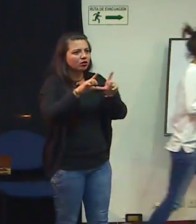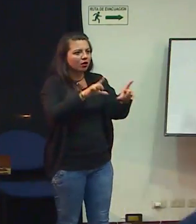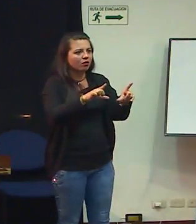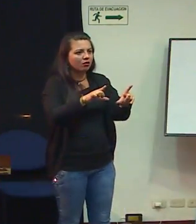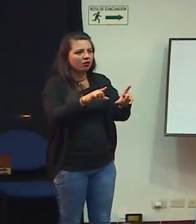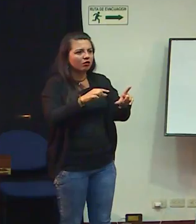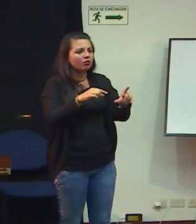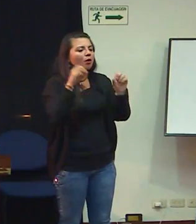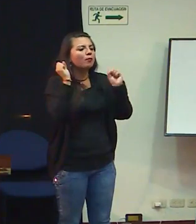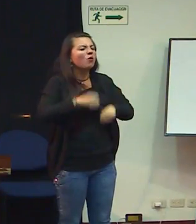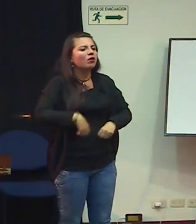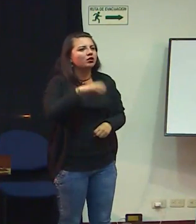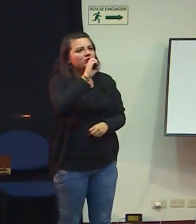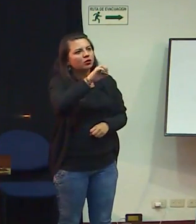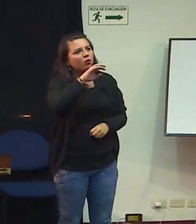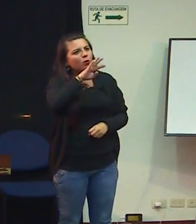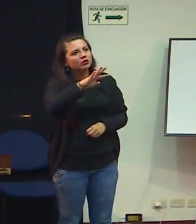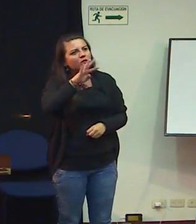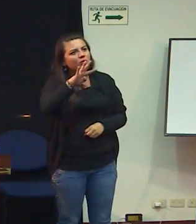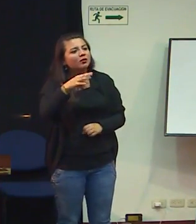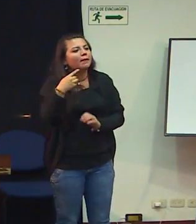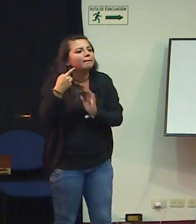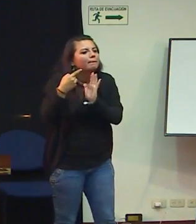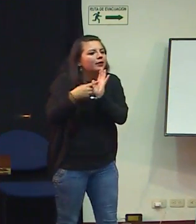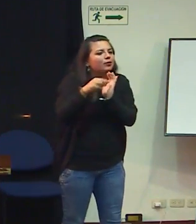aprobado el 044 de